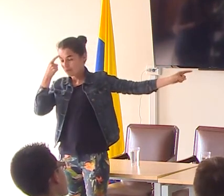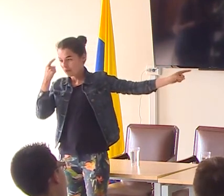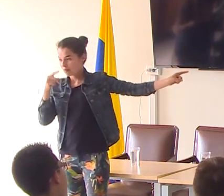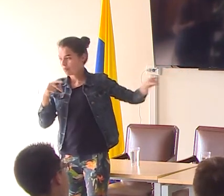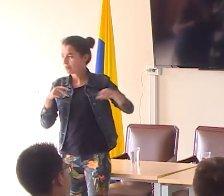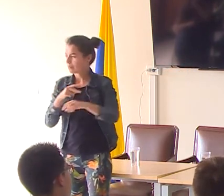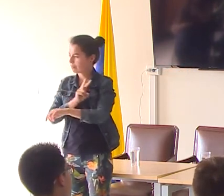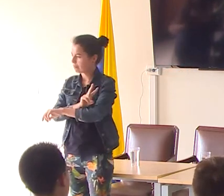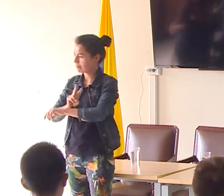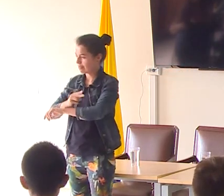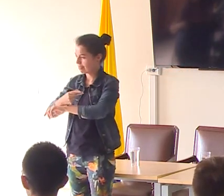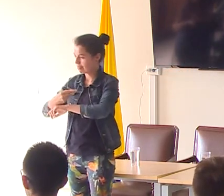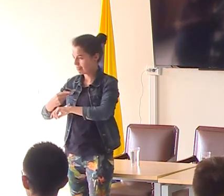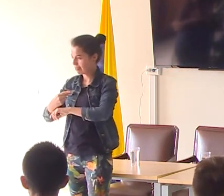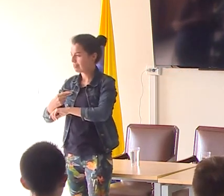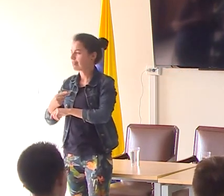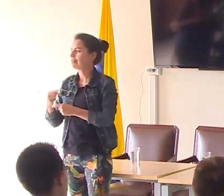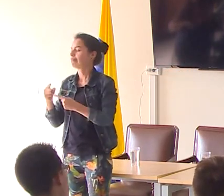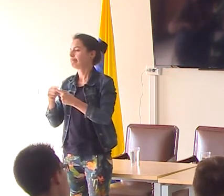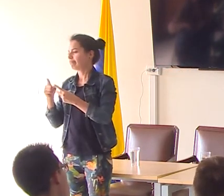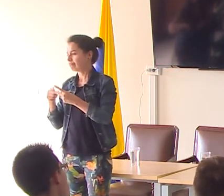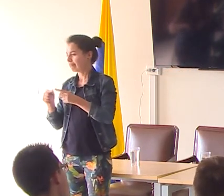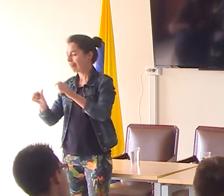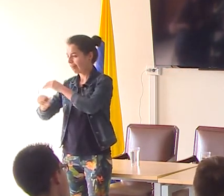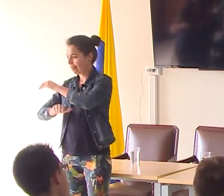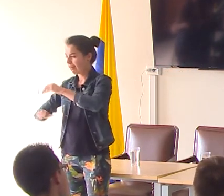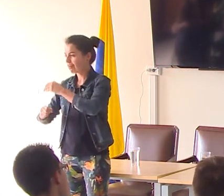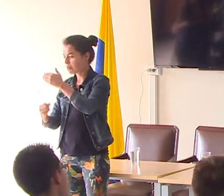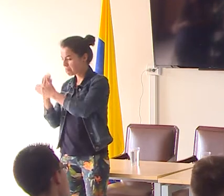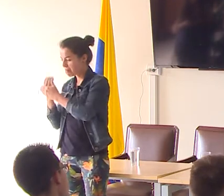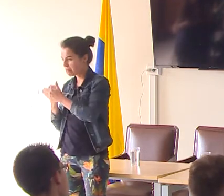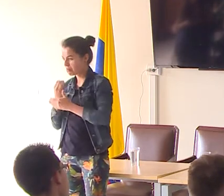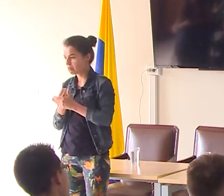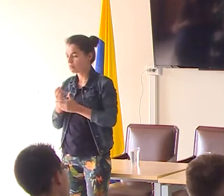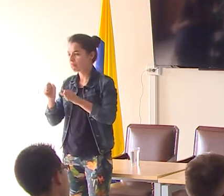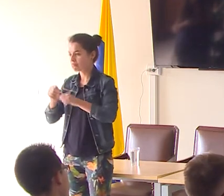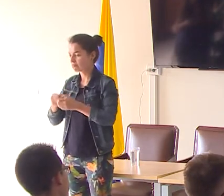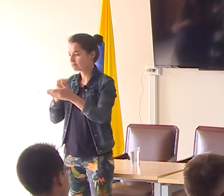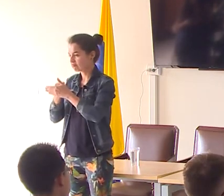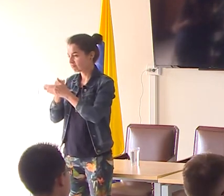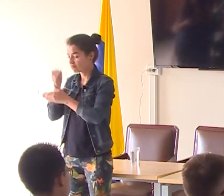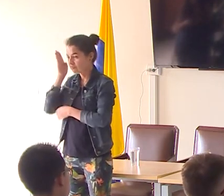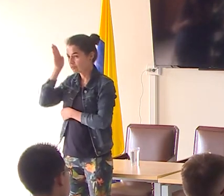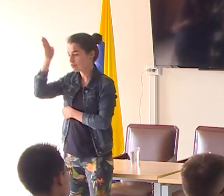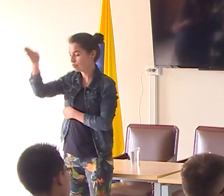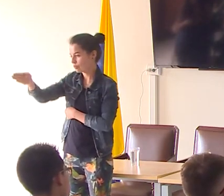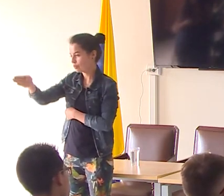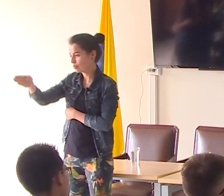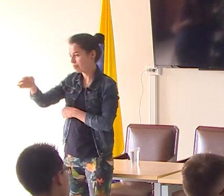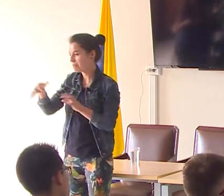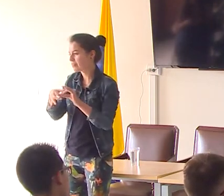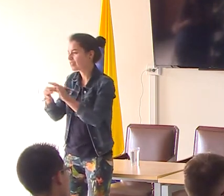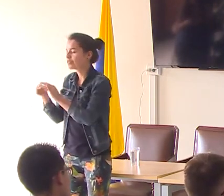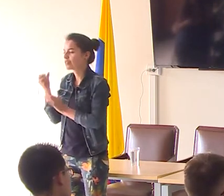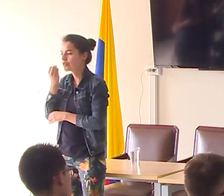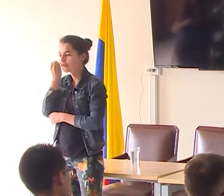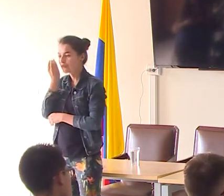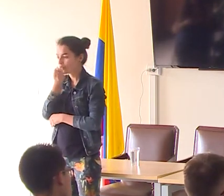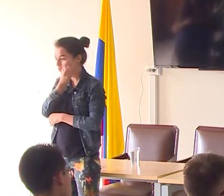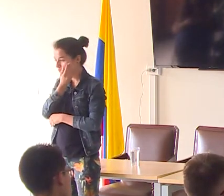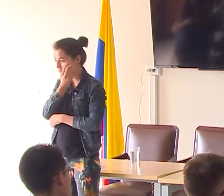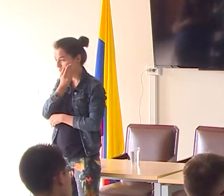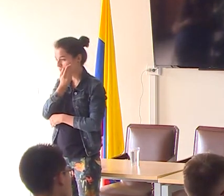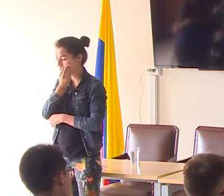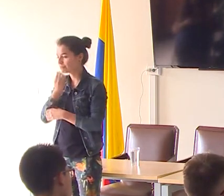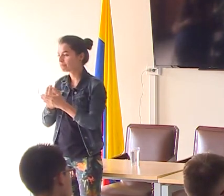hamen y en las áreas del norte de bogotá que son áreas de producción fundamentalmente asociadas asociadas a flores y